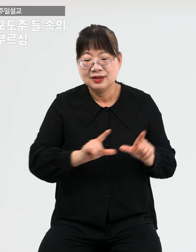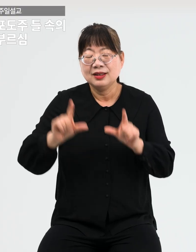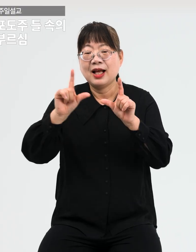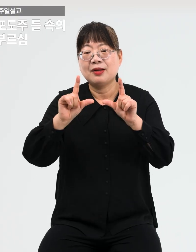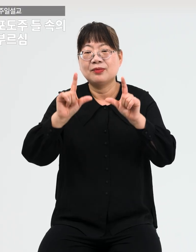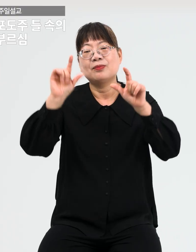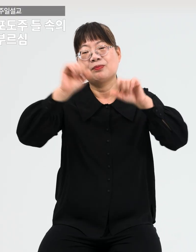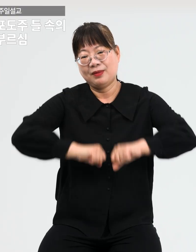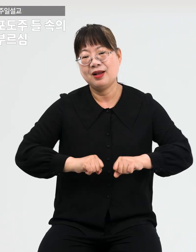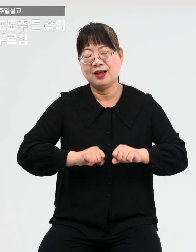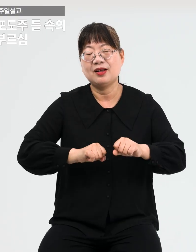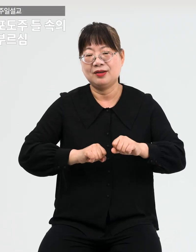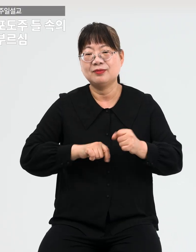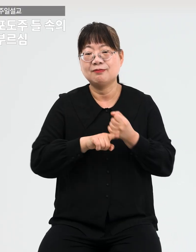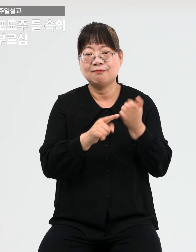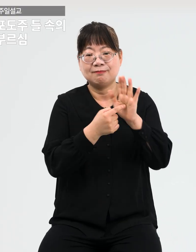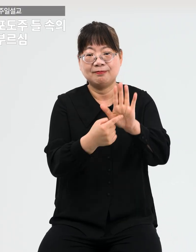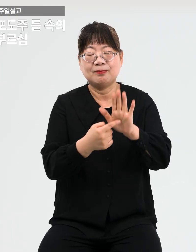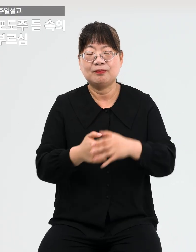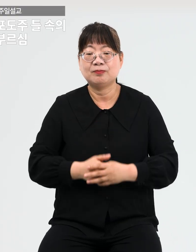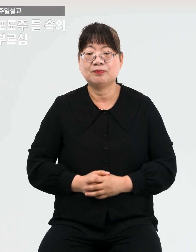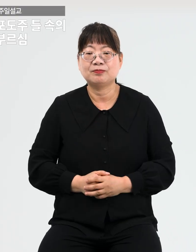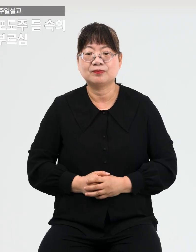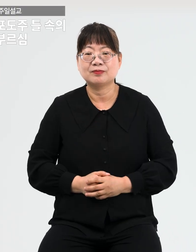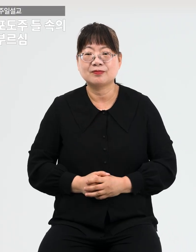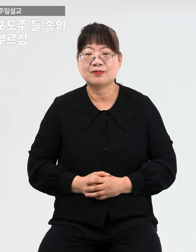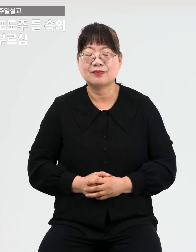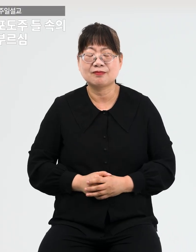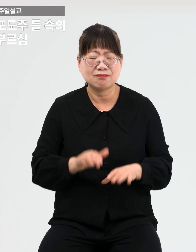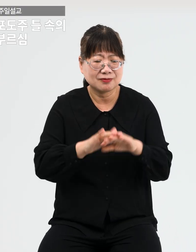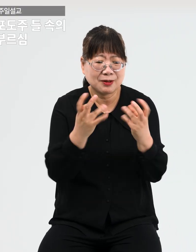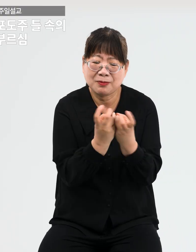망함. 그러니까 노답의 시대.